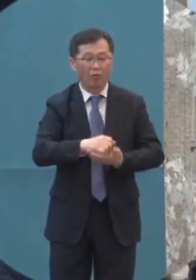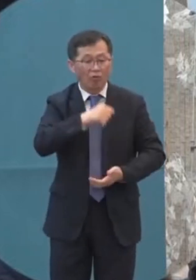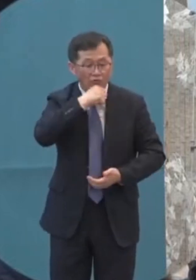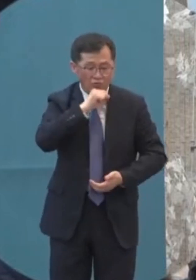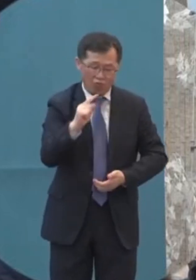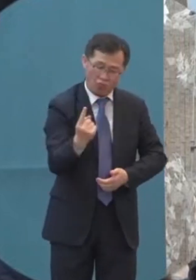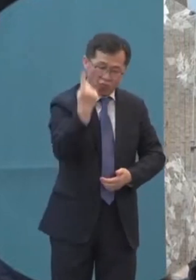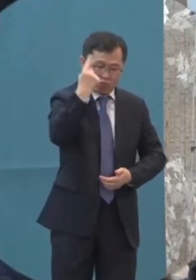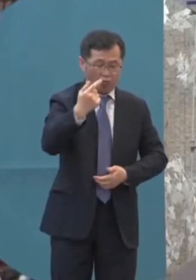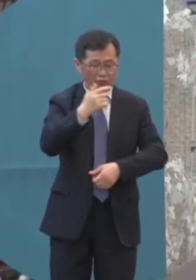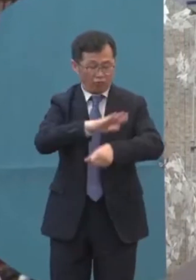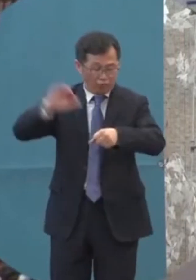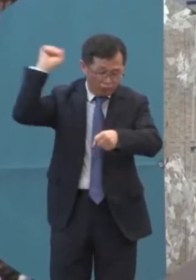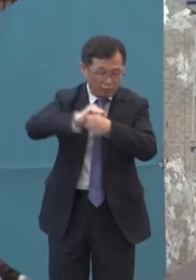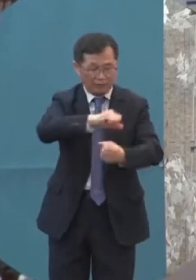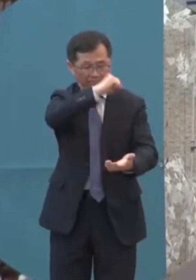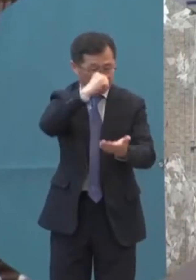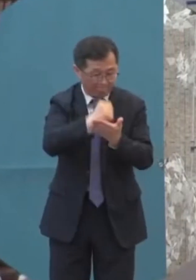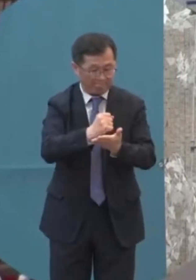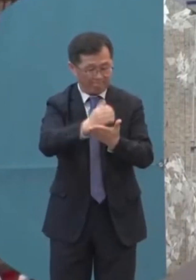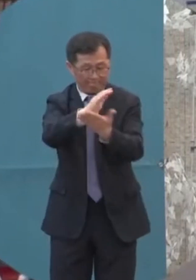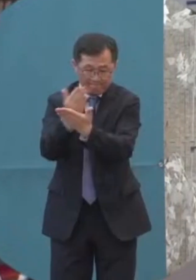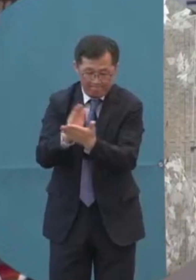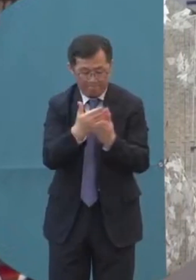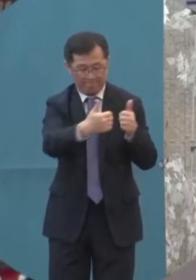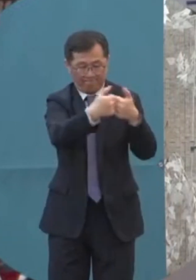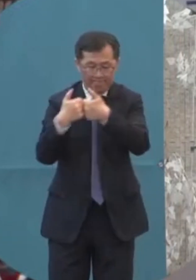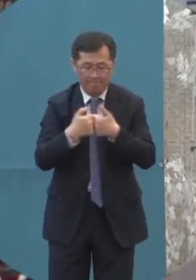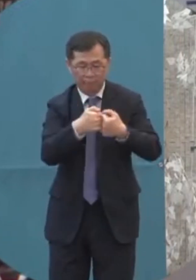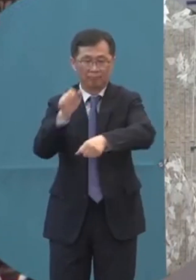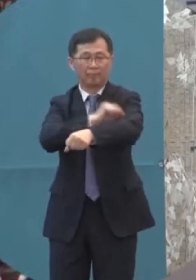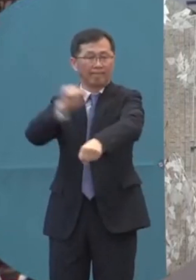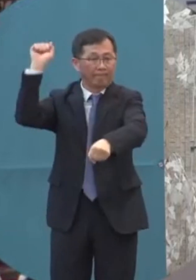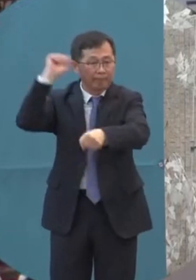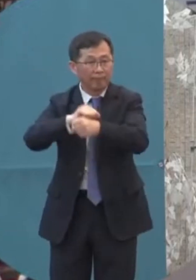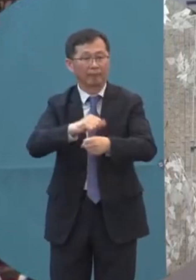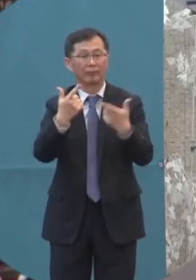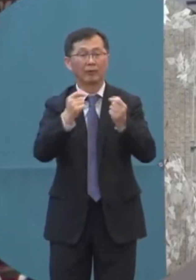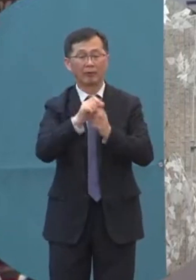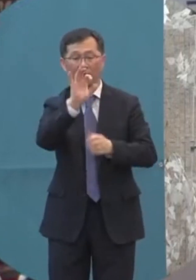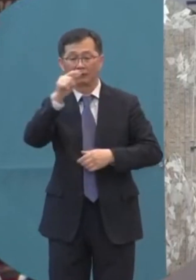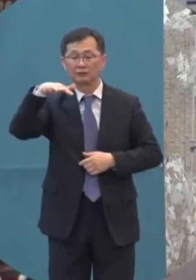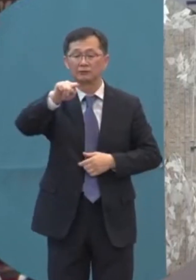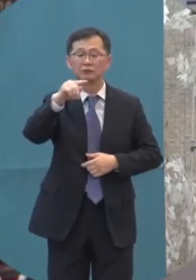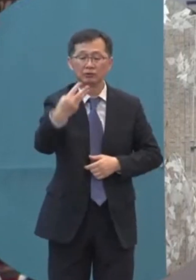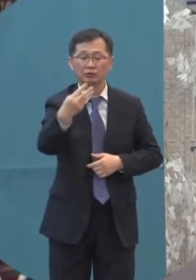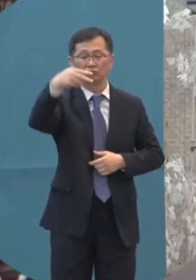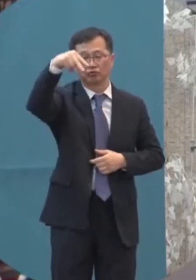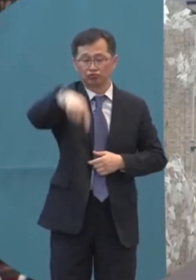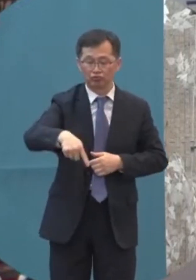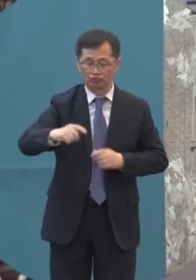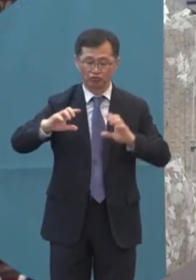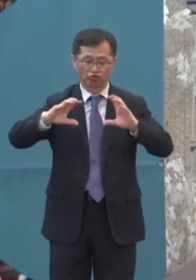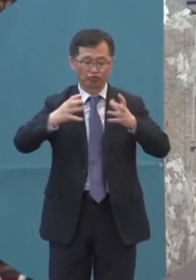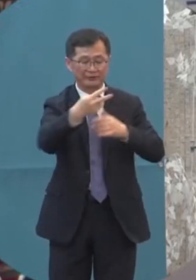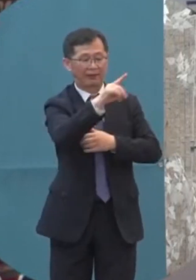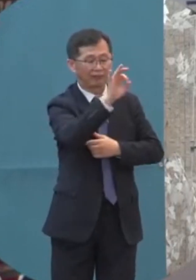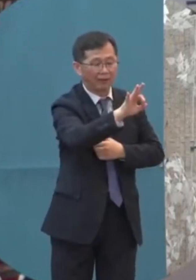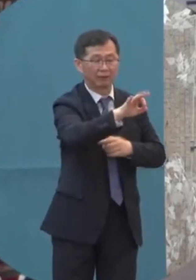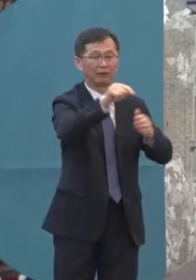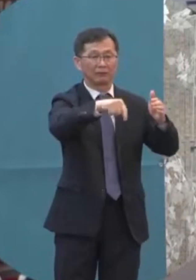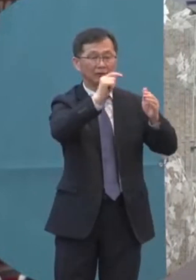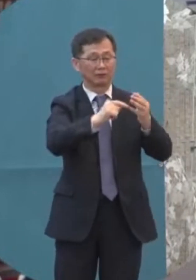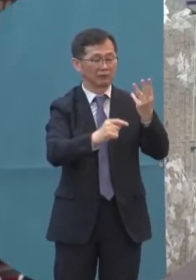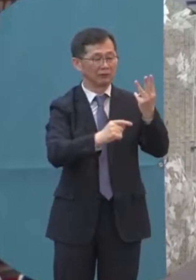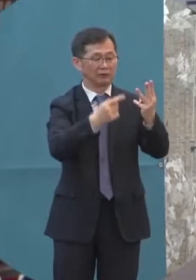이렇게 말씀을 했어요. 그리고 또 하나, 안철수 씨가 국민의당을 할 때 3당 체제,